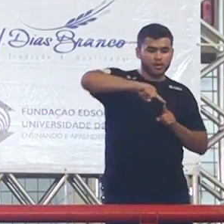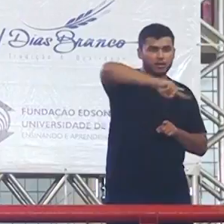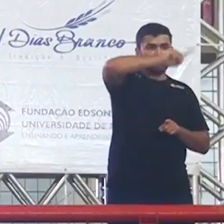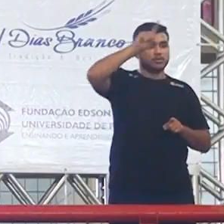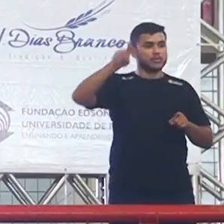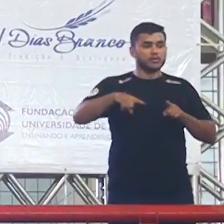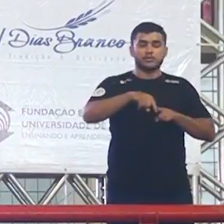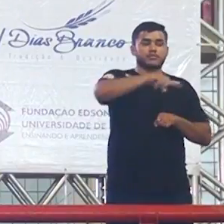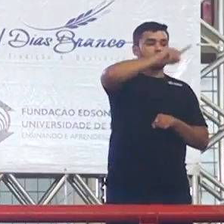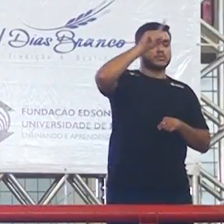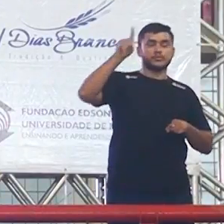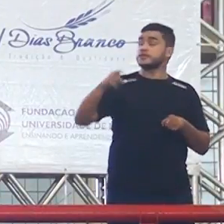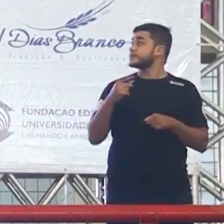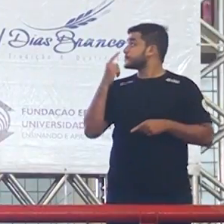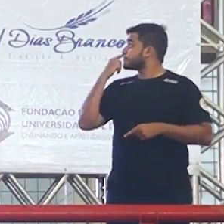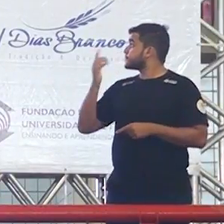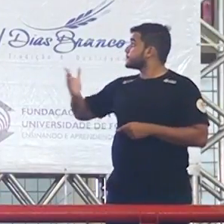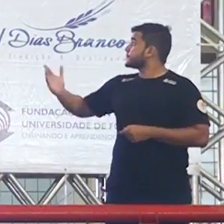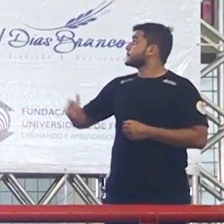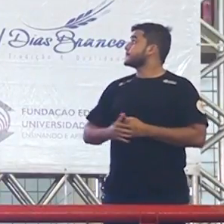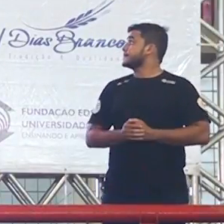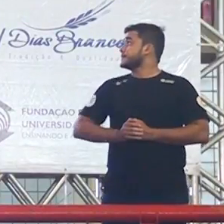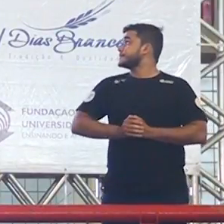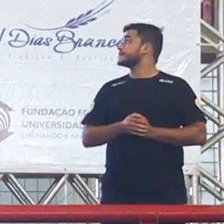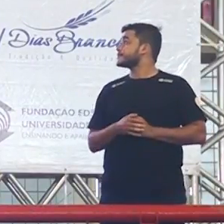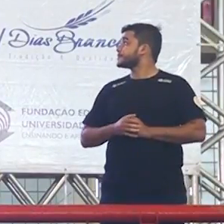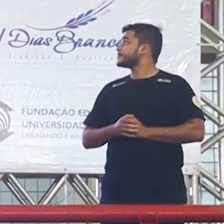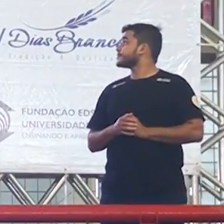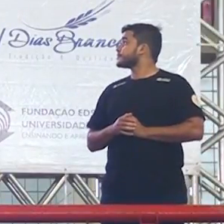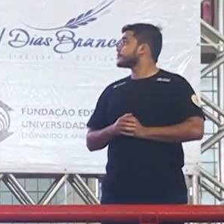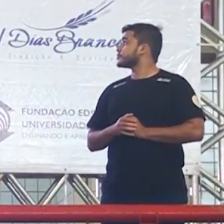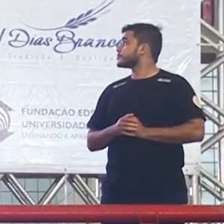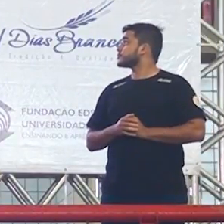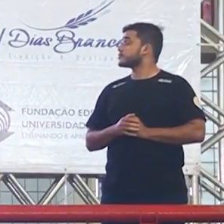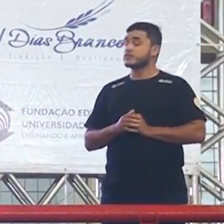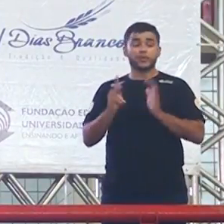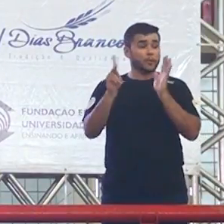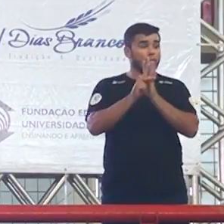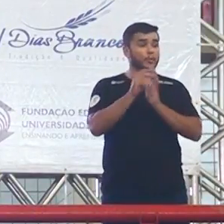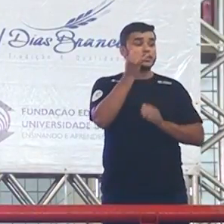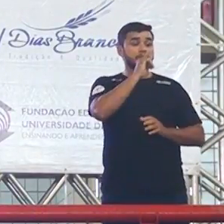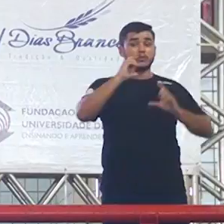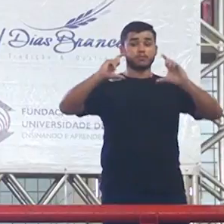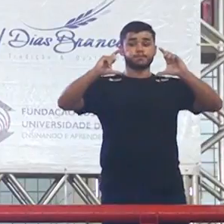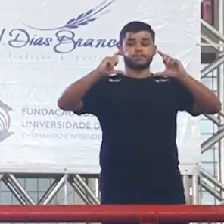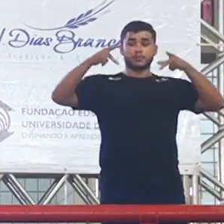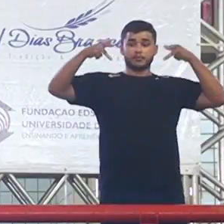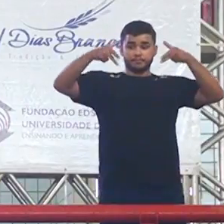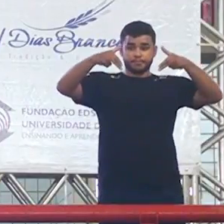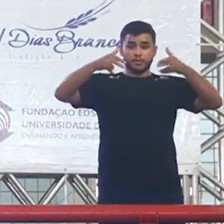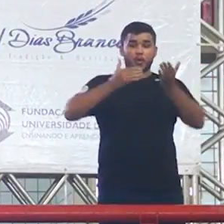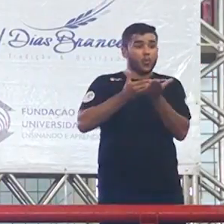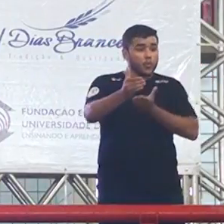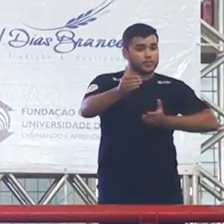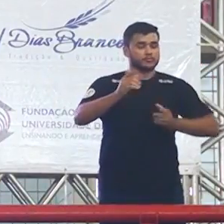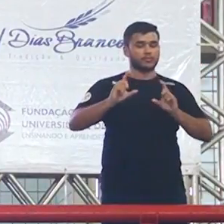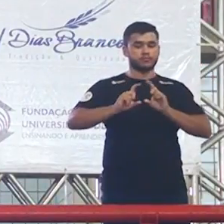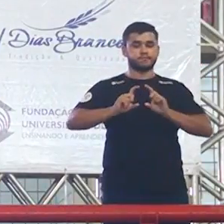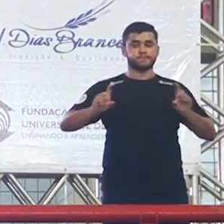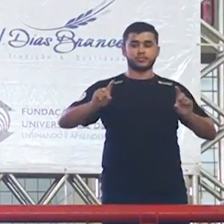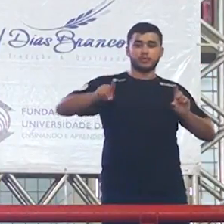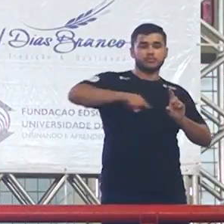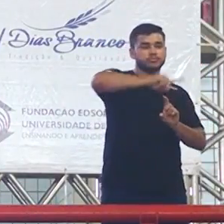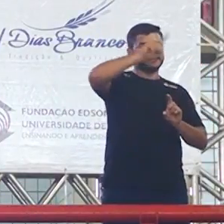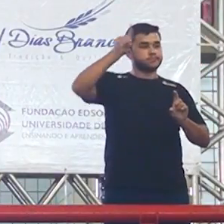Aí, ó. Tá aí o circuito. Tá aí o circuito. Tá aí o circuitozinho organizadamente. Beleza. Só